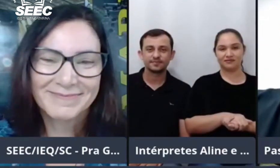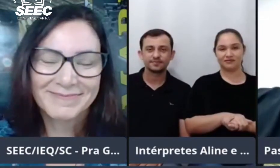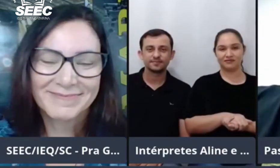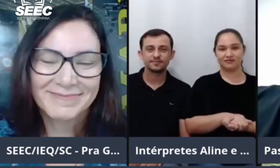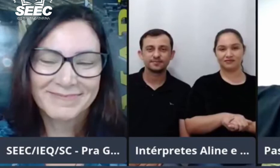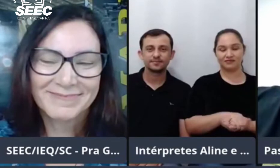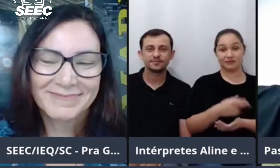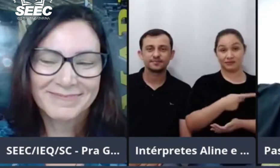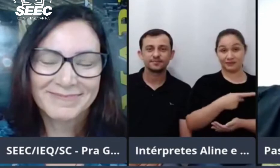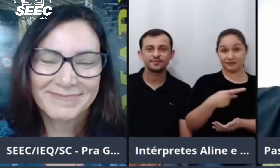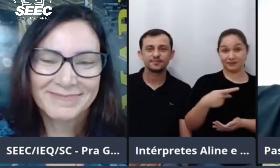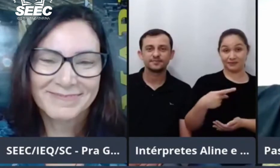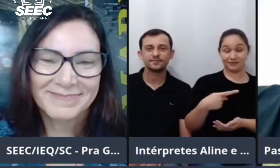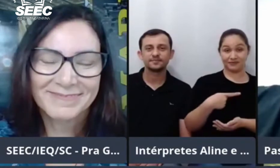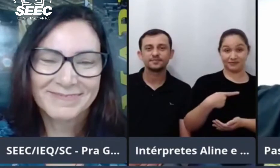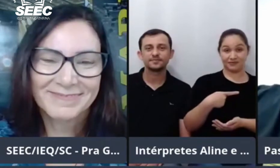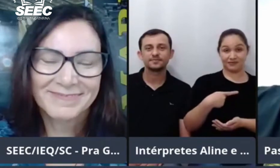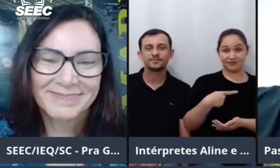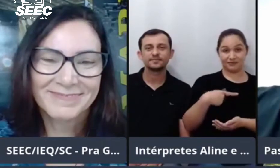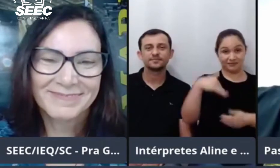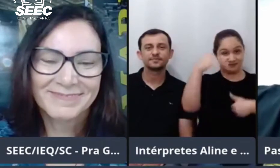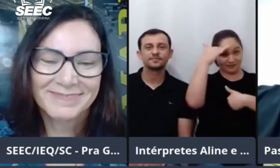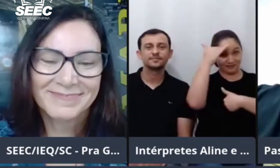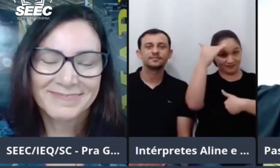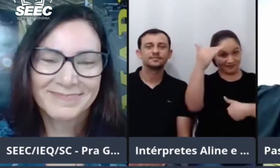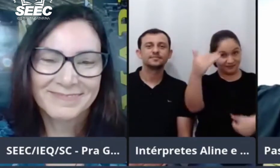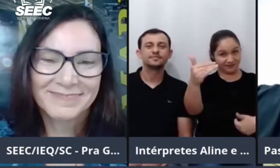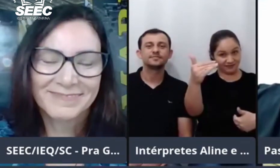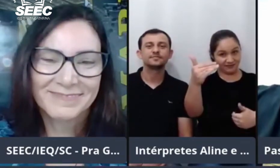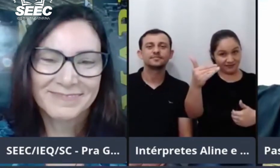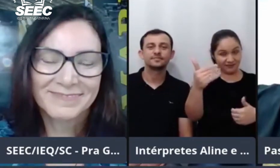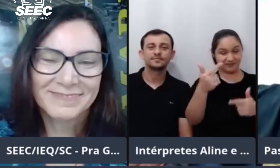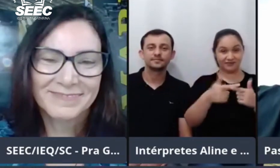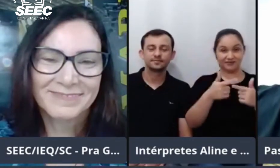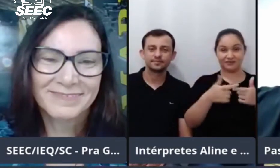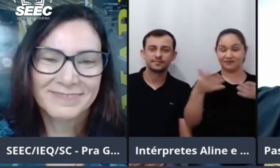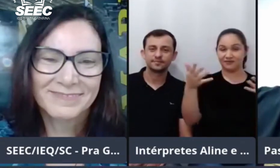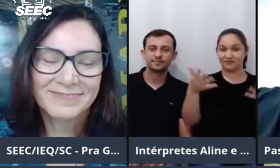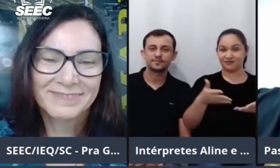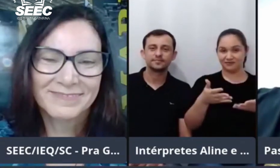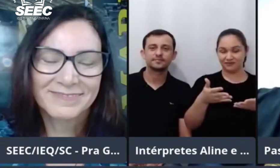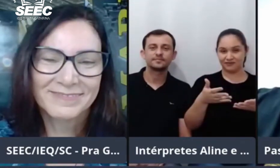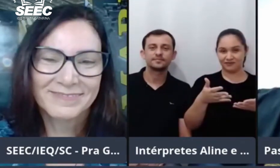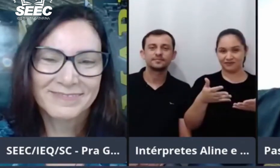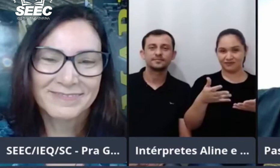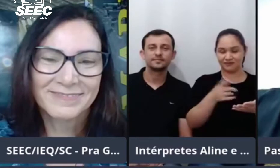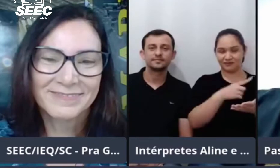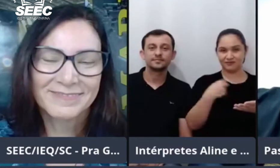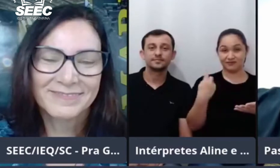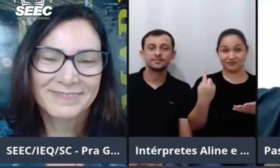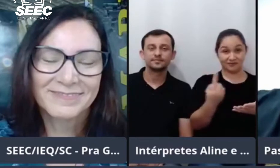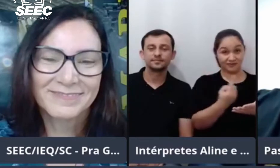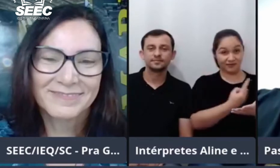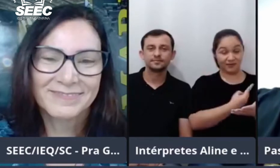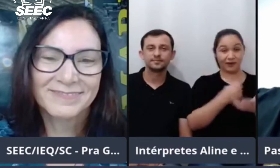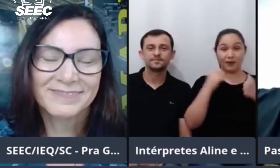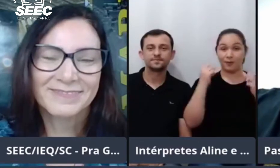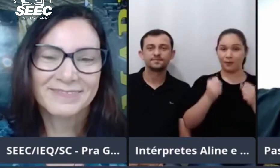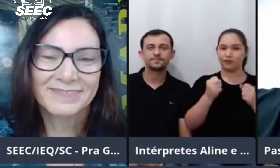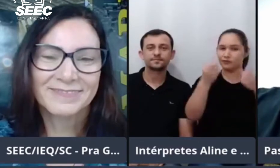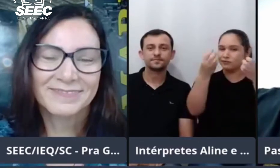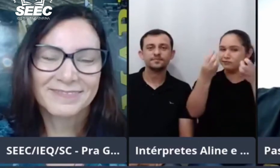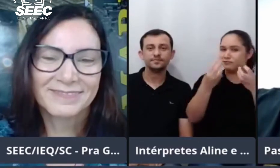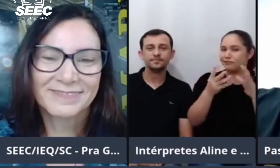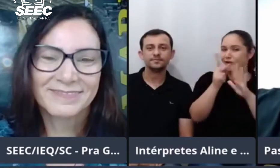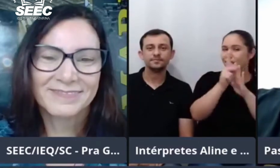Pastora, há uma gratidão enorme no nosso coração pela oportunidade que a pastora nos ofereceu, né, de poder falar um pouquinho sobre esse